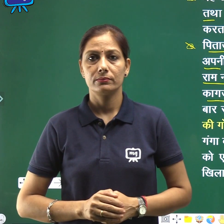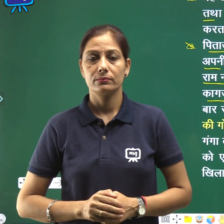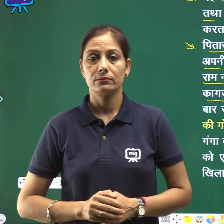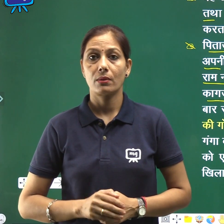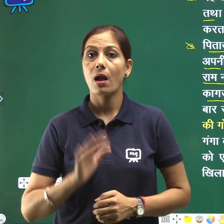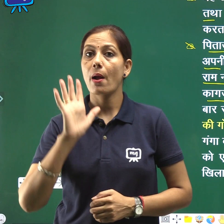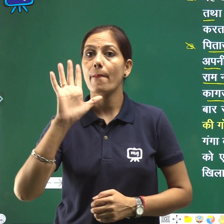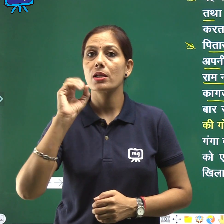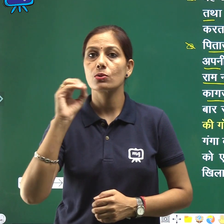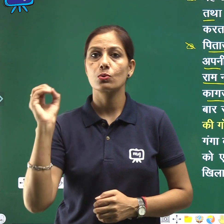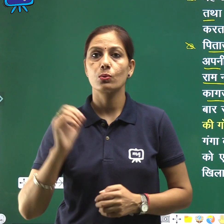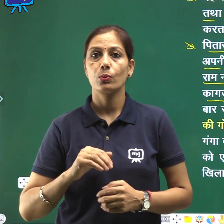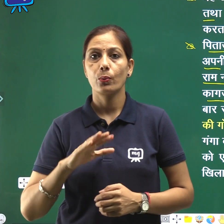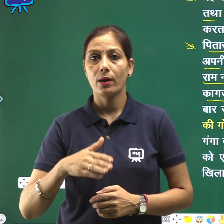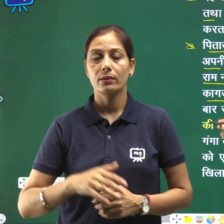500 बार